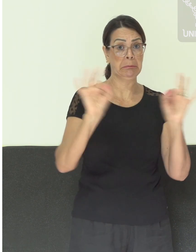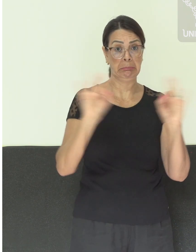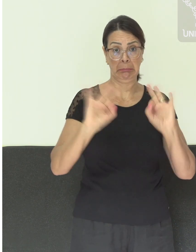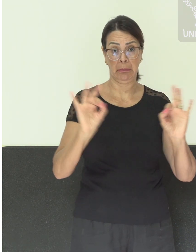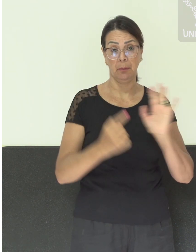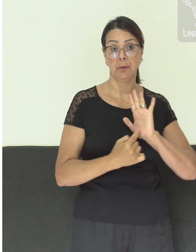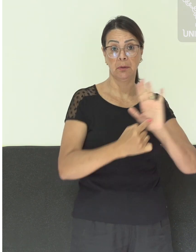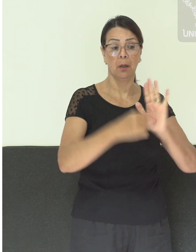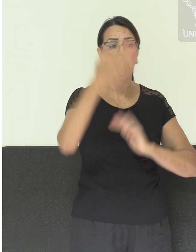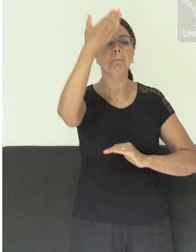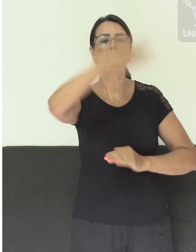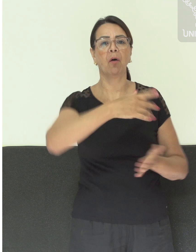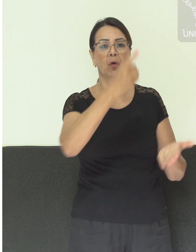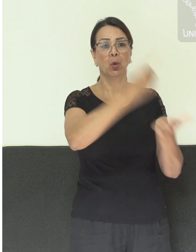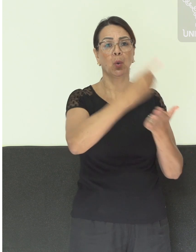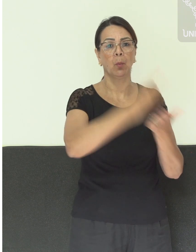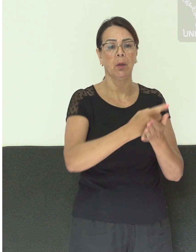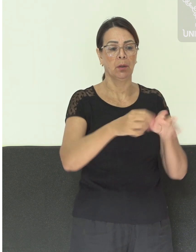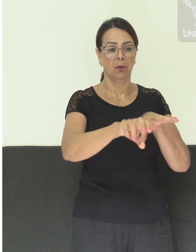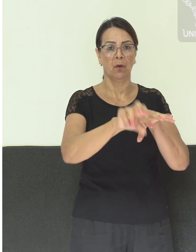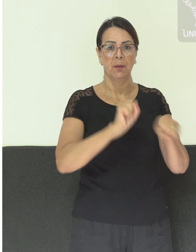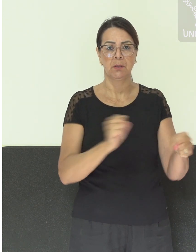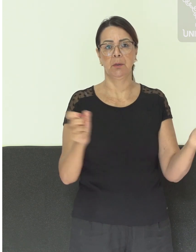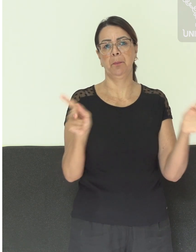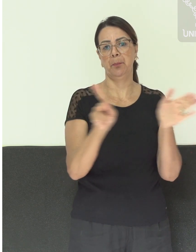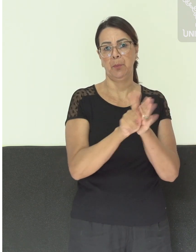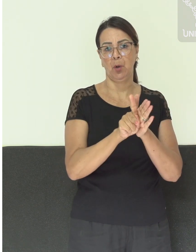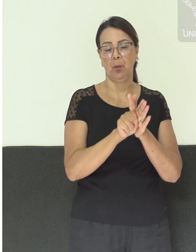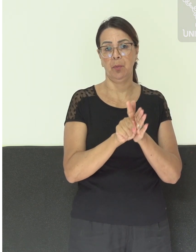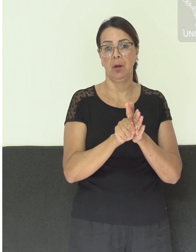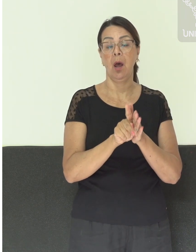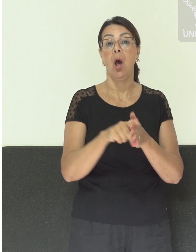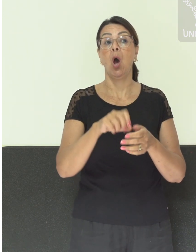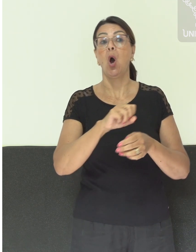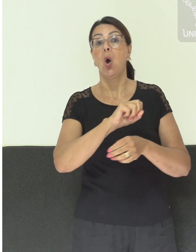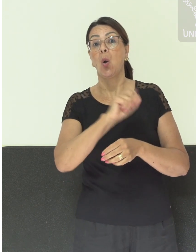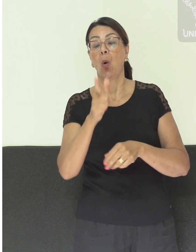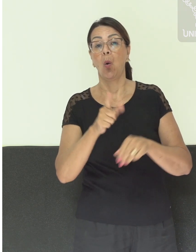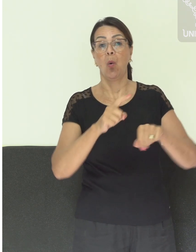apresentarem a prova documental de escolaridade, salvo os casos previstos no item